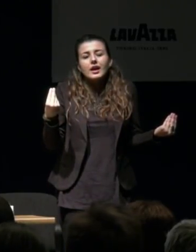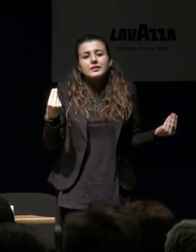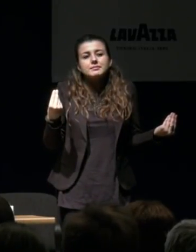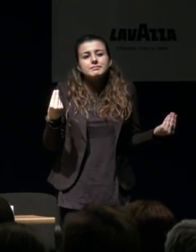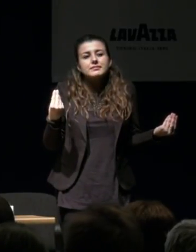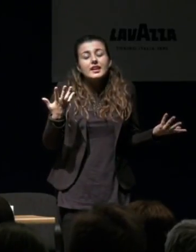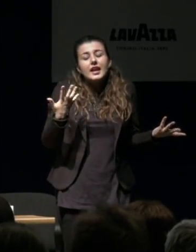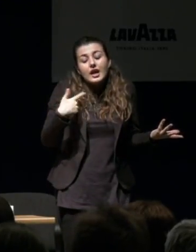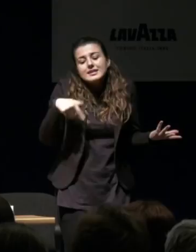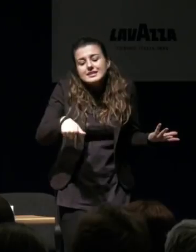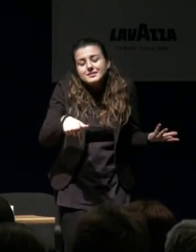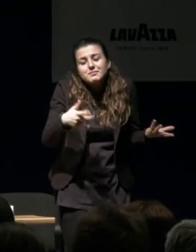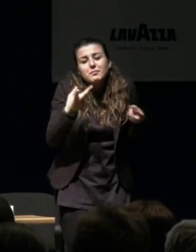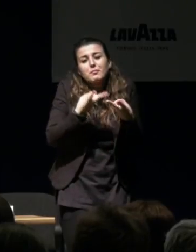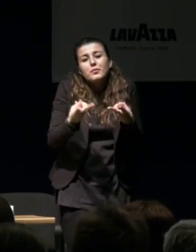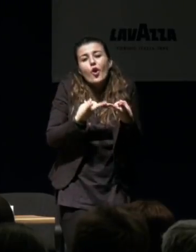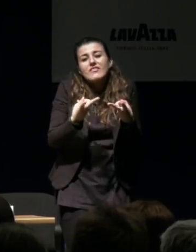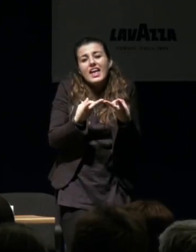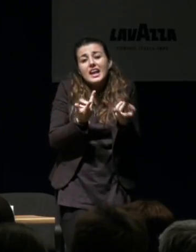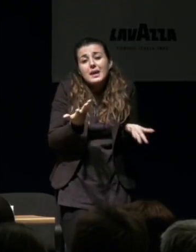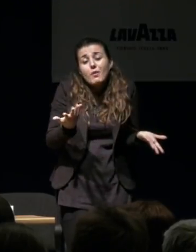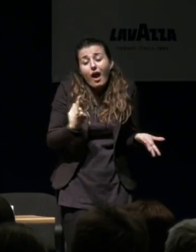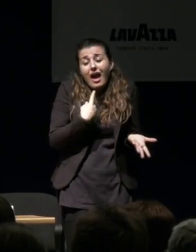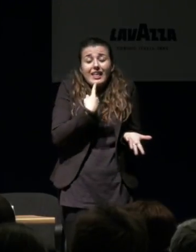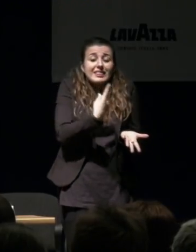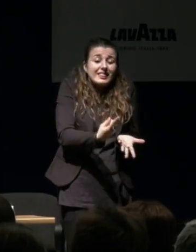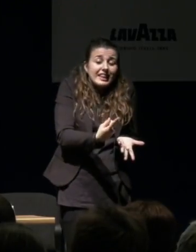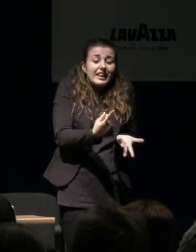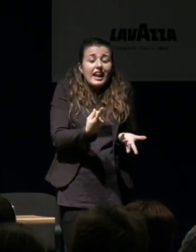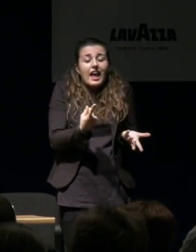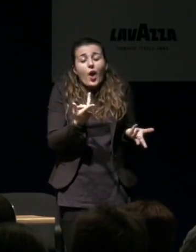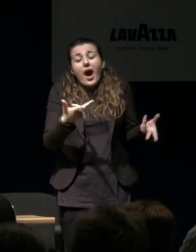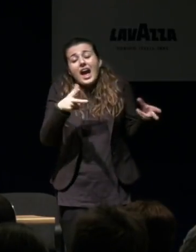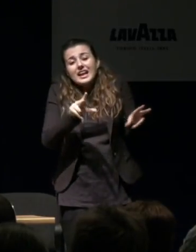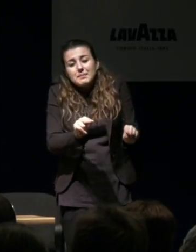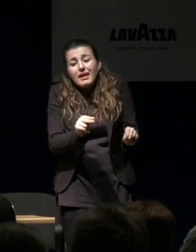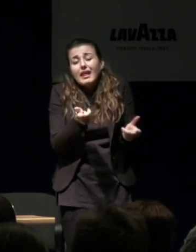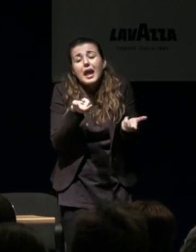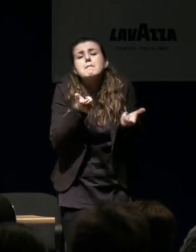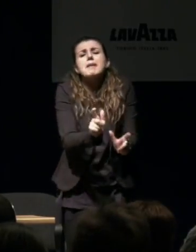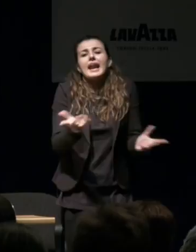proveremo a dirci aggredirci perché